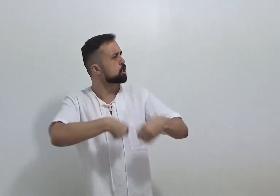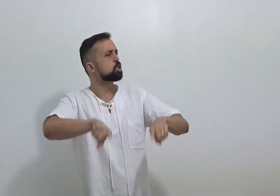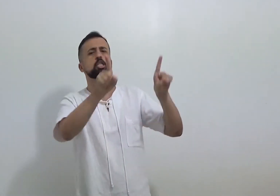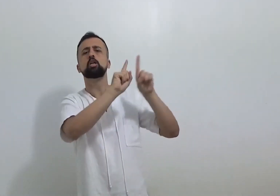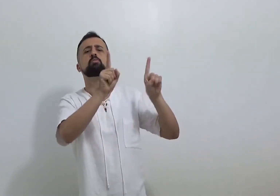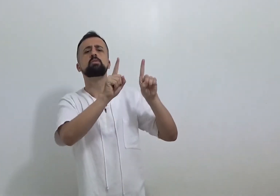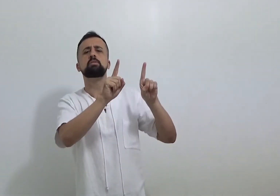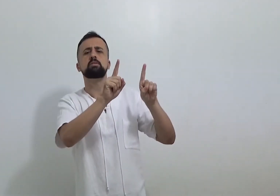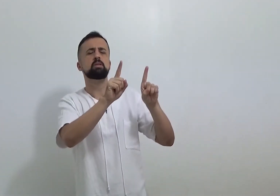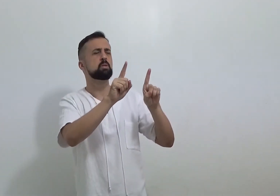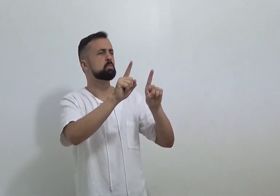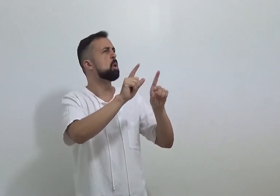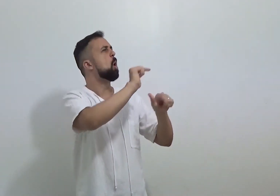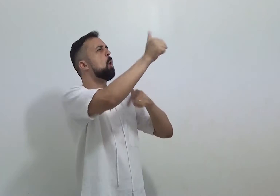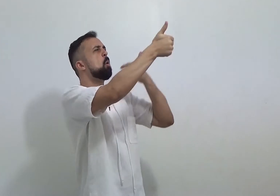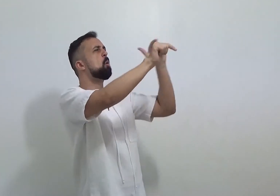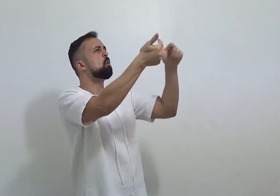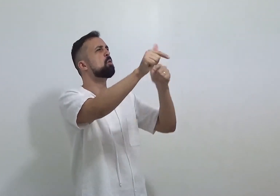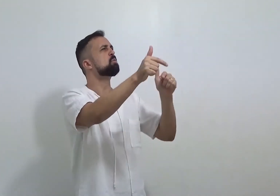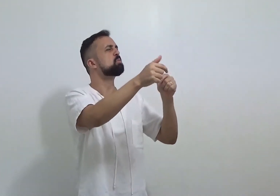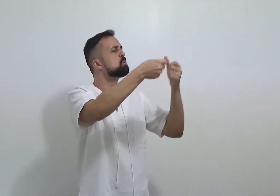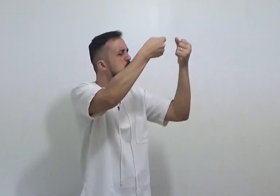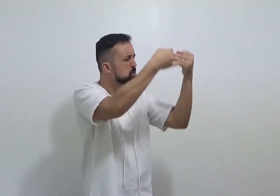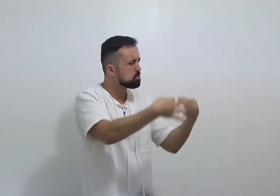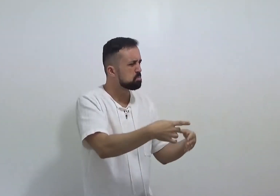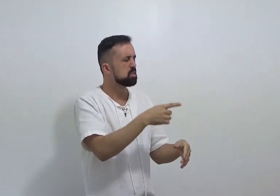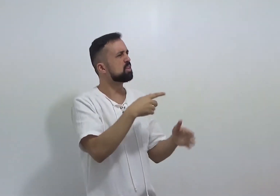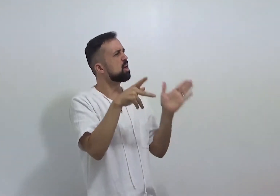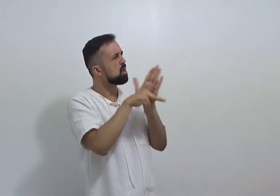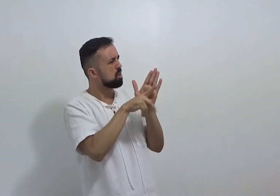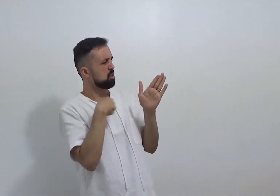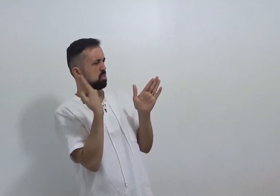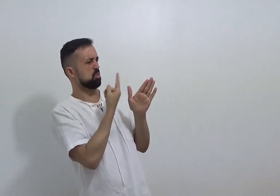Não precisamos de outras pessoas para nos definirem.